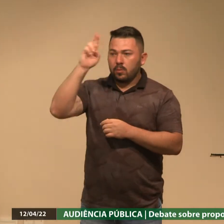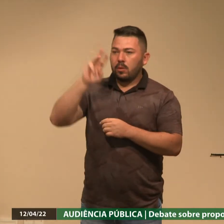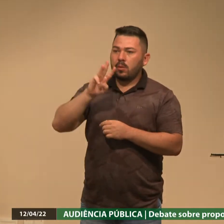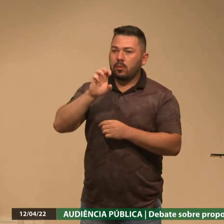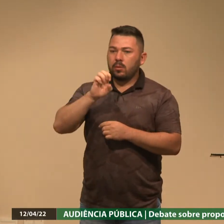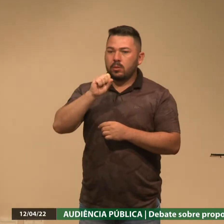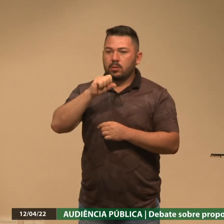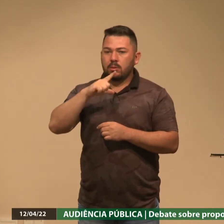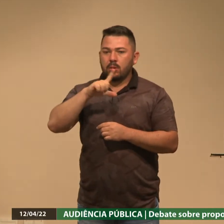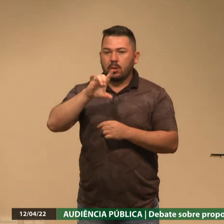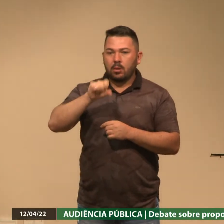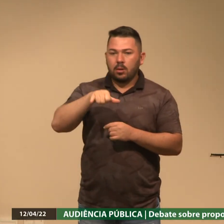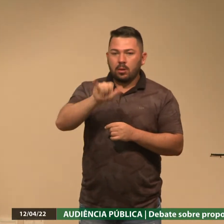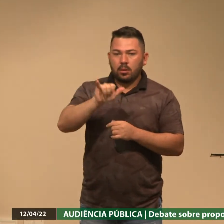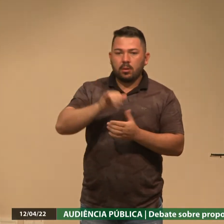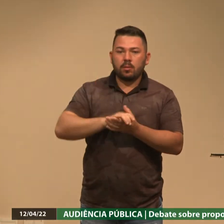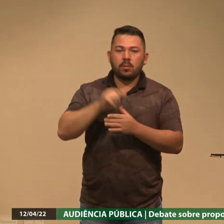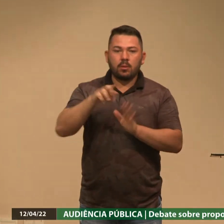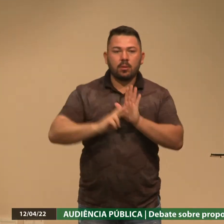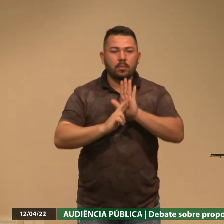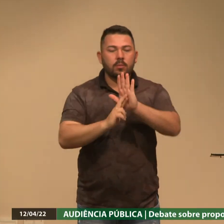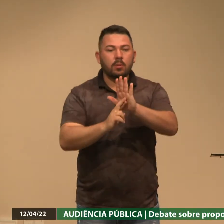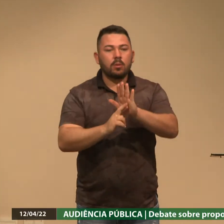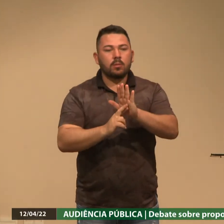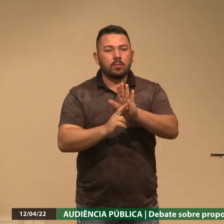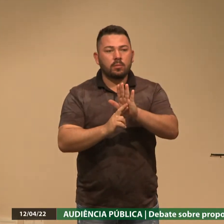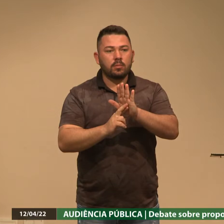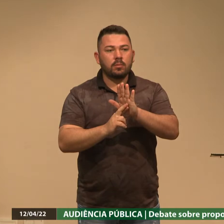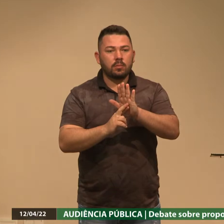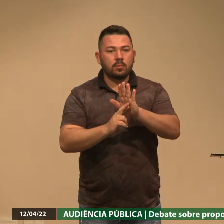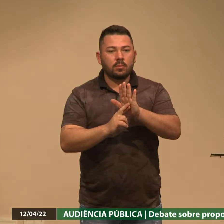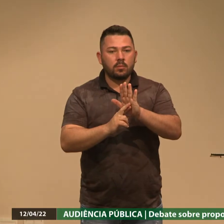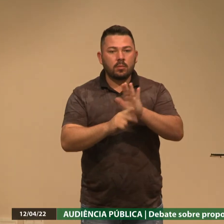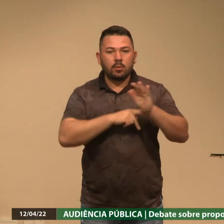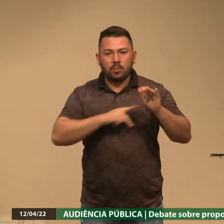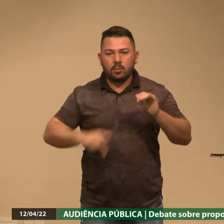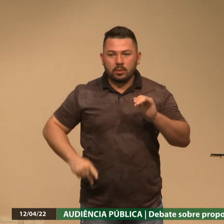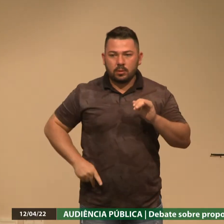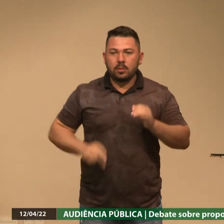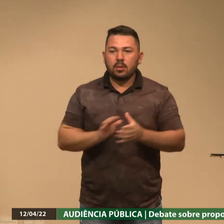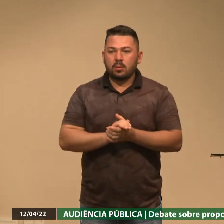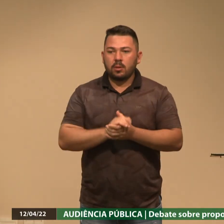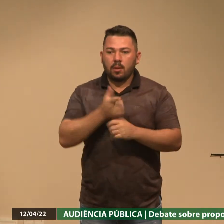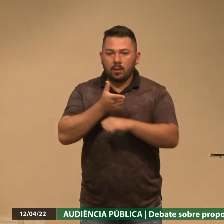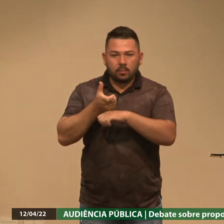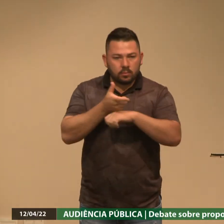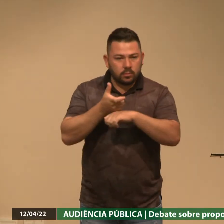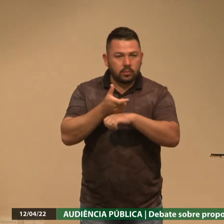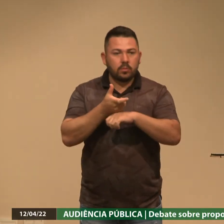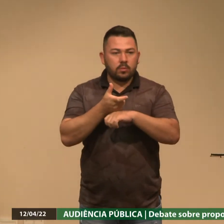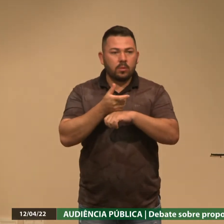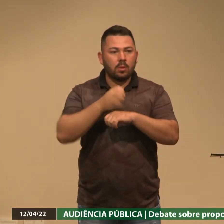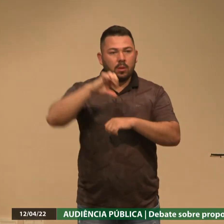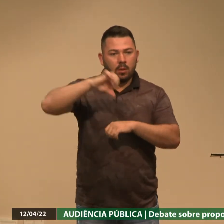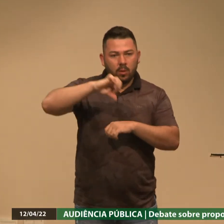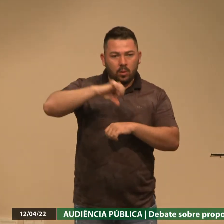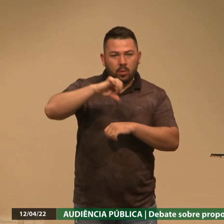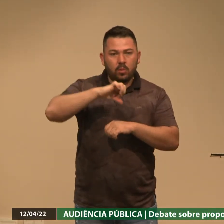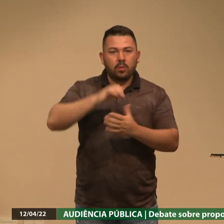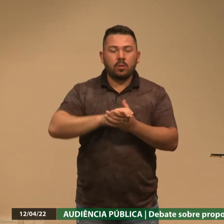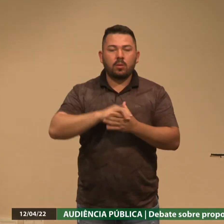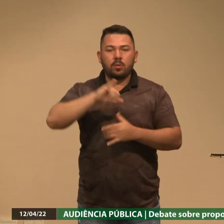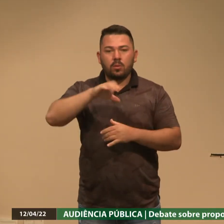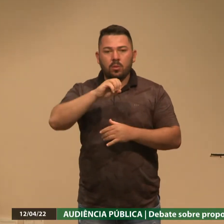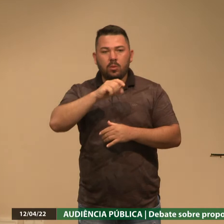Wesley Duarte Arantes neste ato representando o Presidente do Clube de Tiro da nona legião dos municípios de São